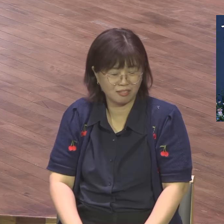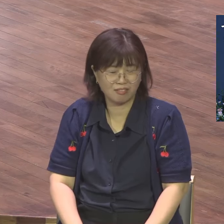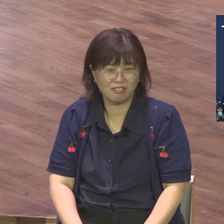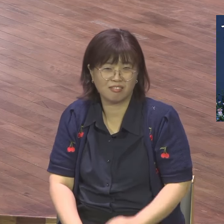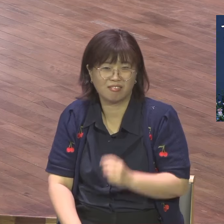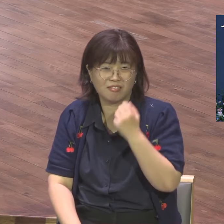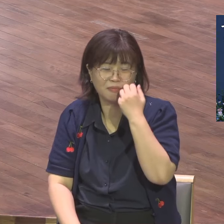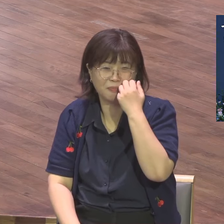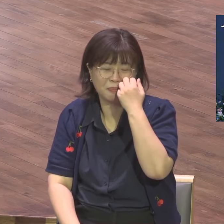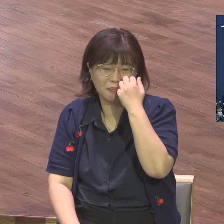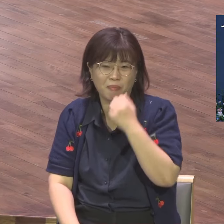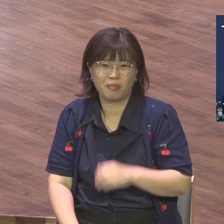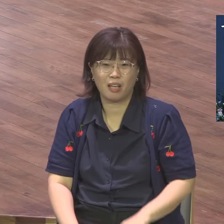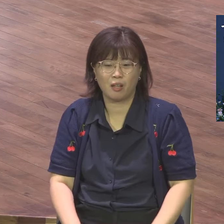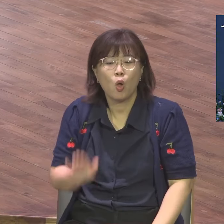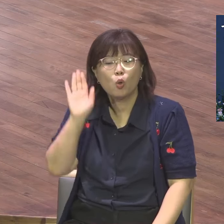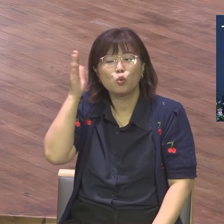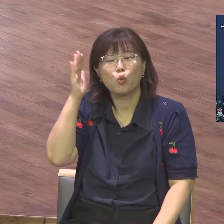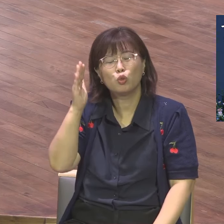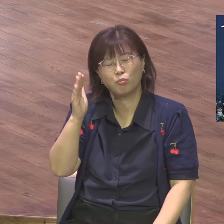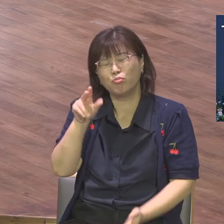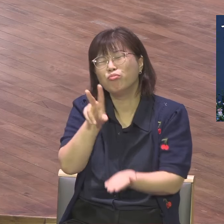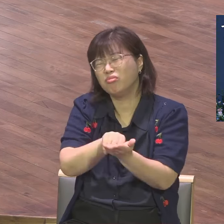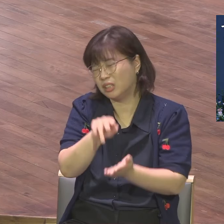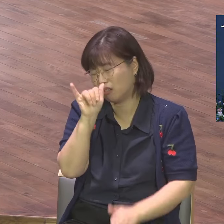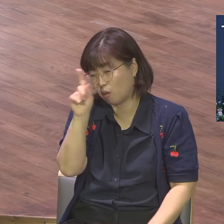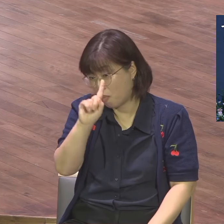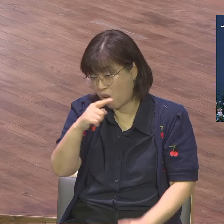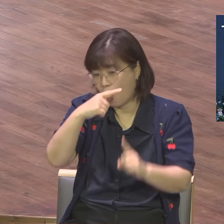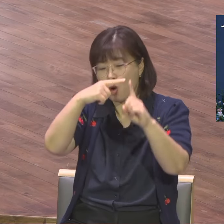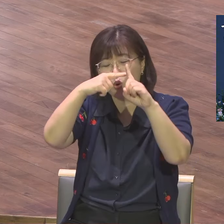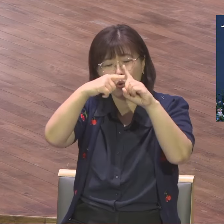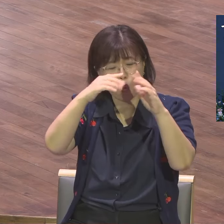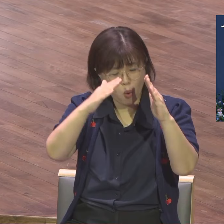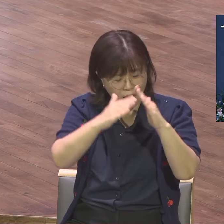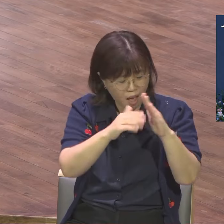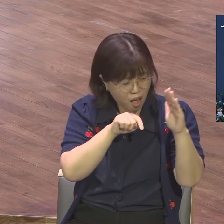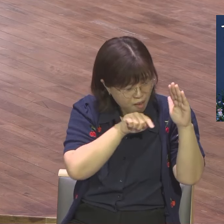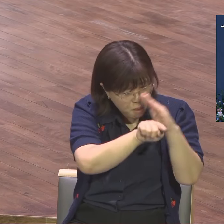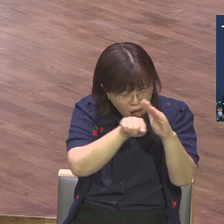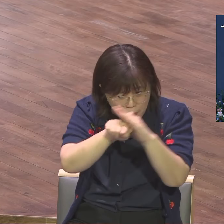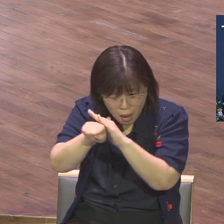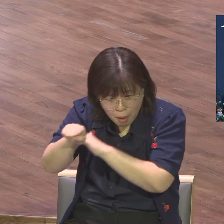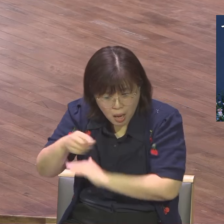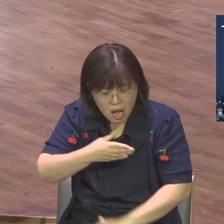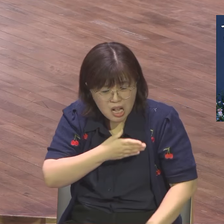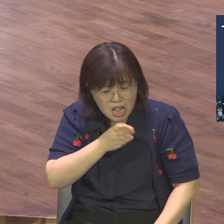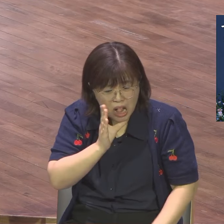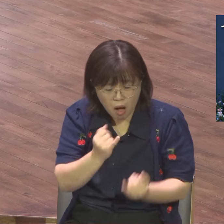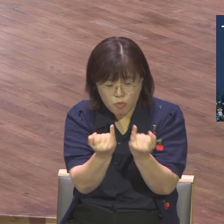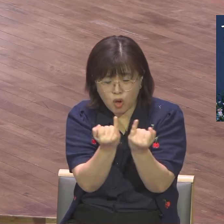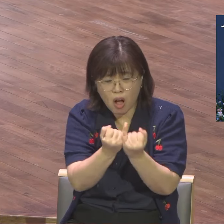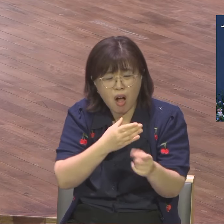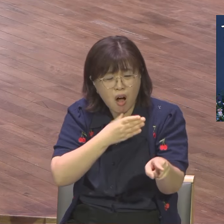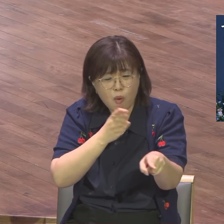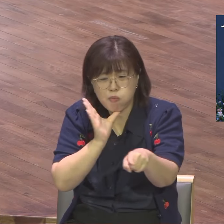교회마다 노처들이 너무 많아요. 우리 교회도 마찬가지예요. 제 기도